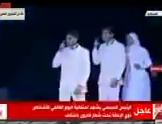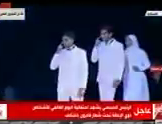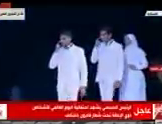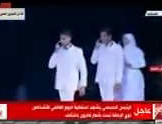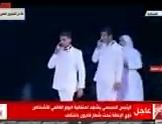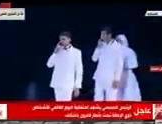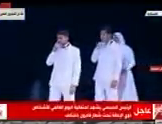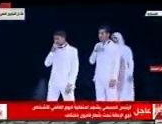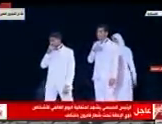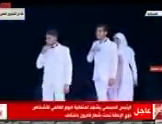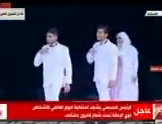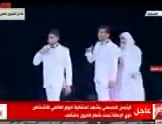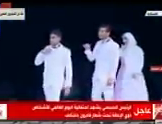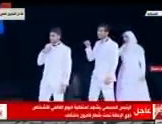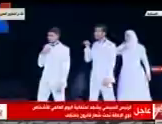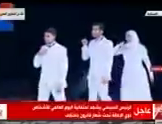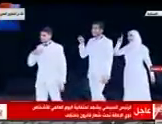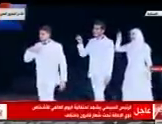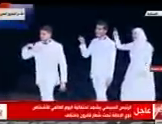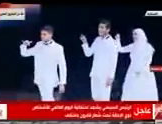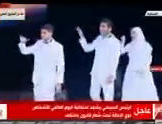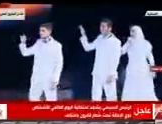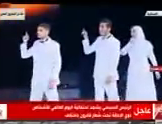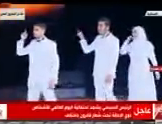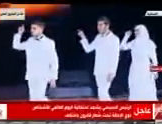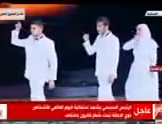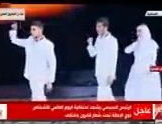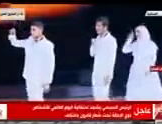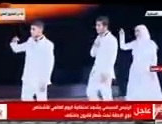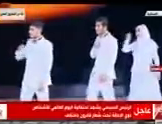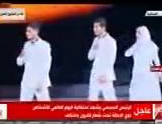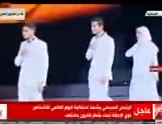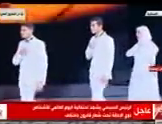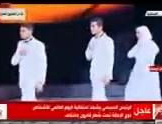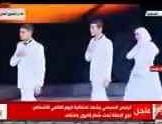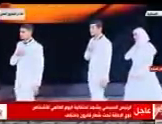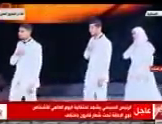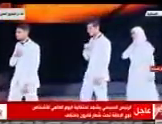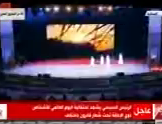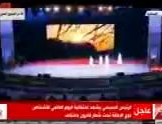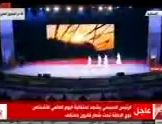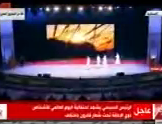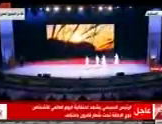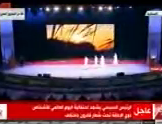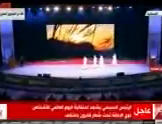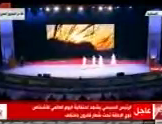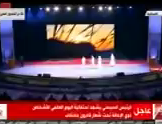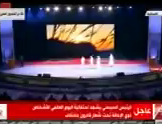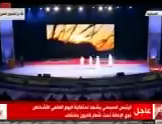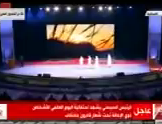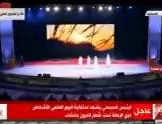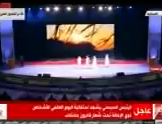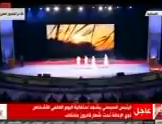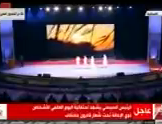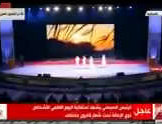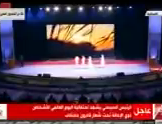عشقا فأتيت إلى حبيبي فاهدأ يا قلب